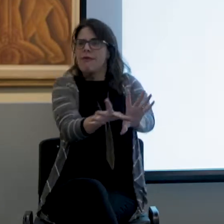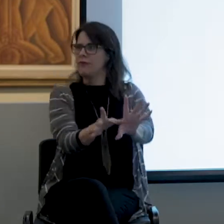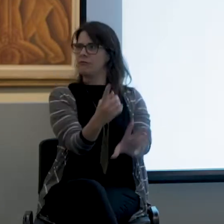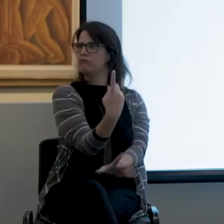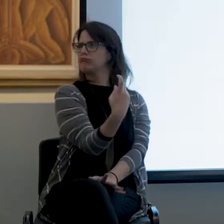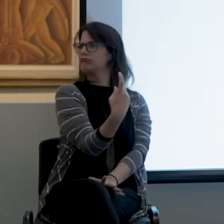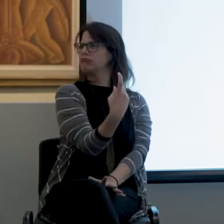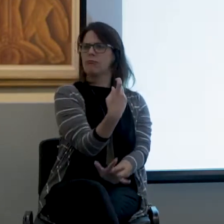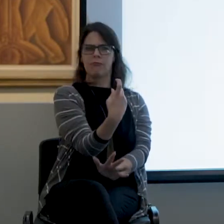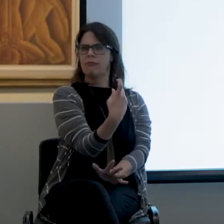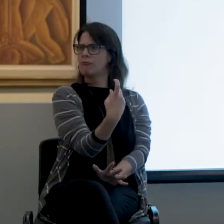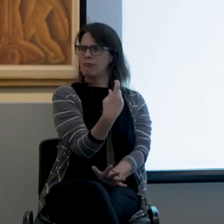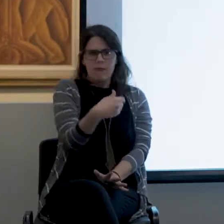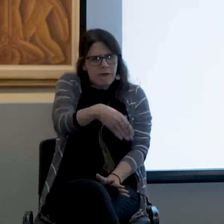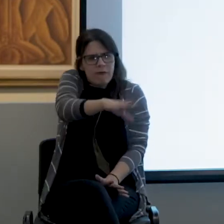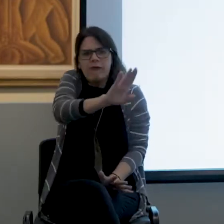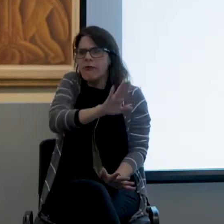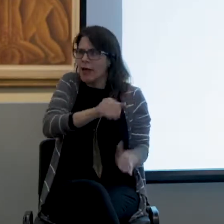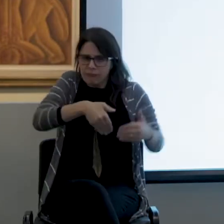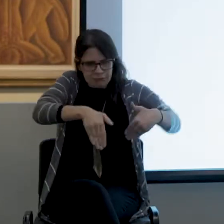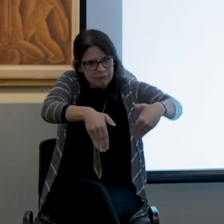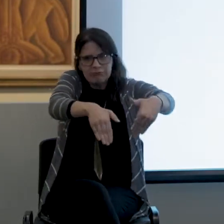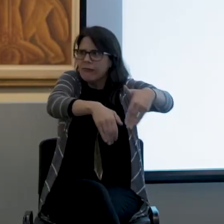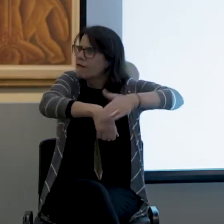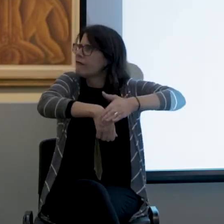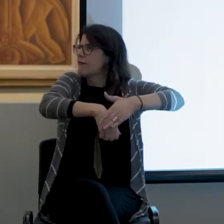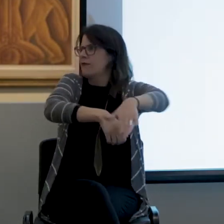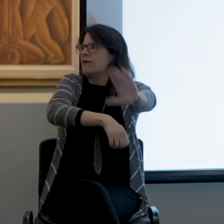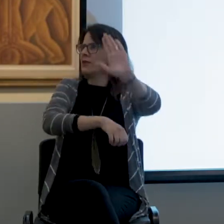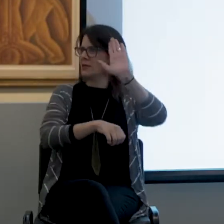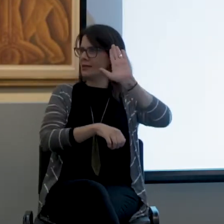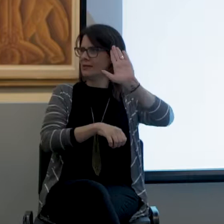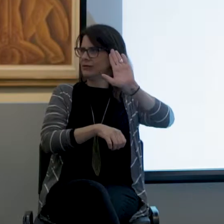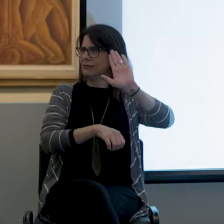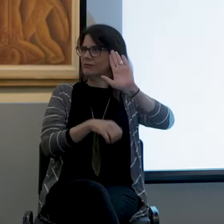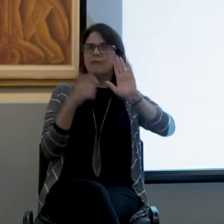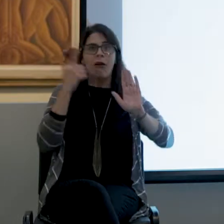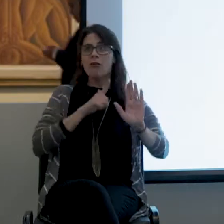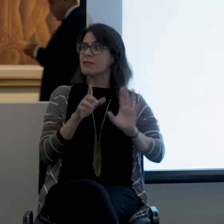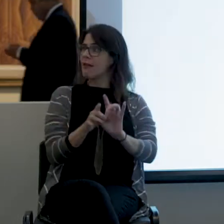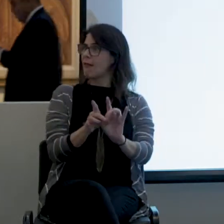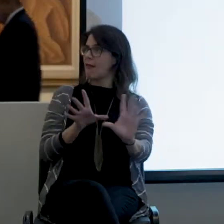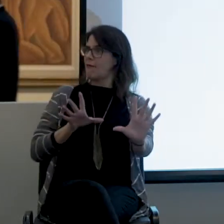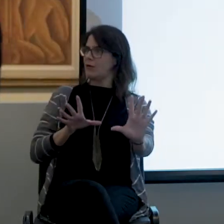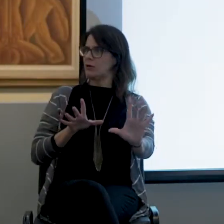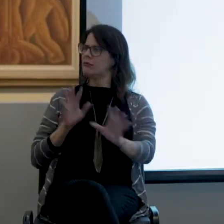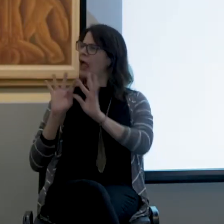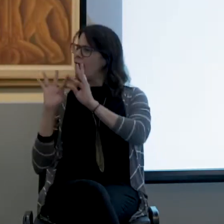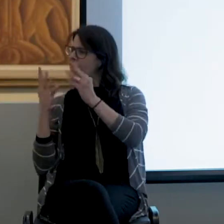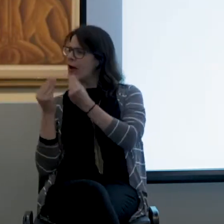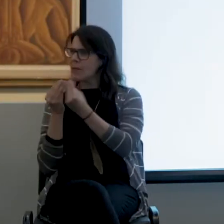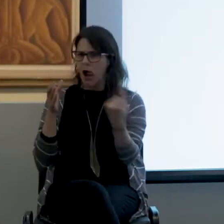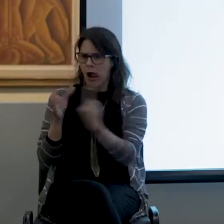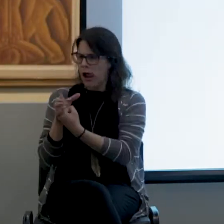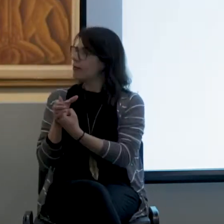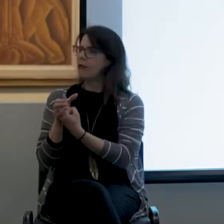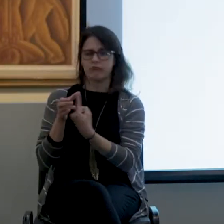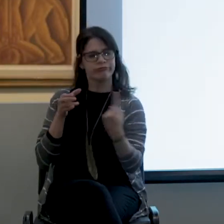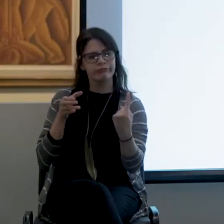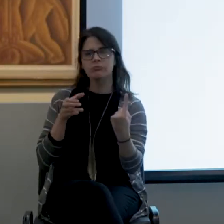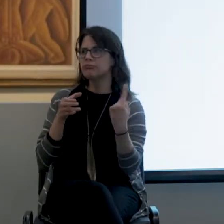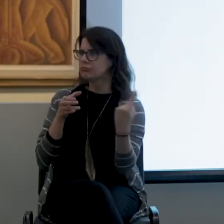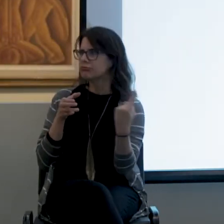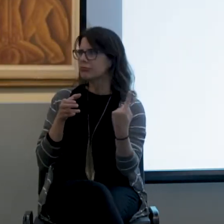Autônomo de tudo, inclusive daquilo que aparentemente não deveria ser. Autônomo da família, autônomo das